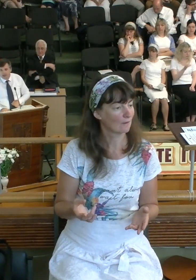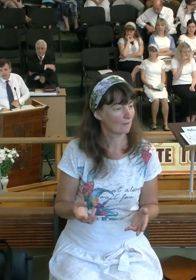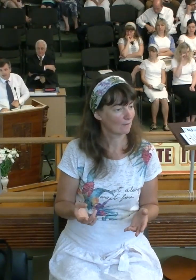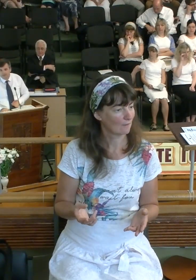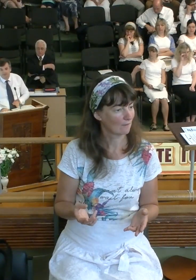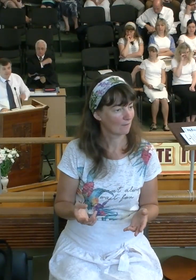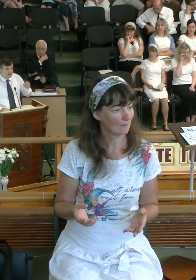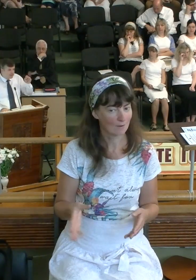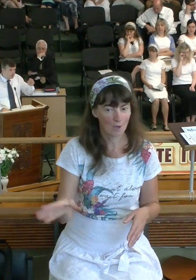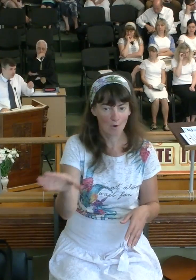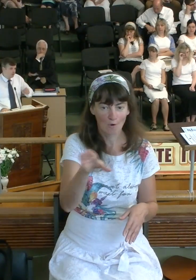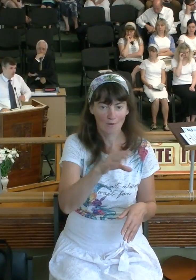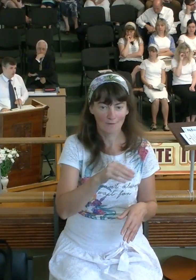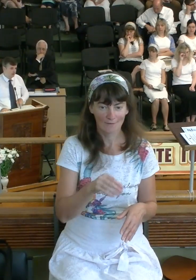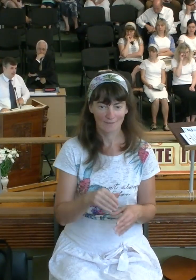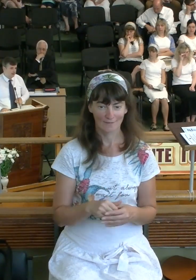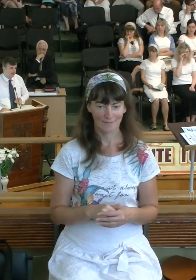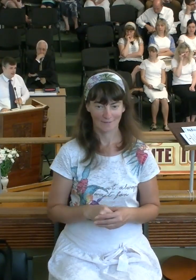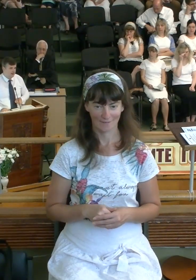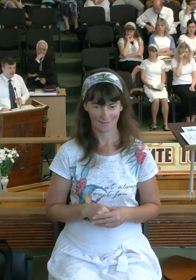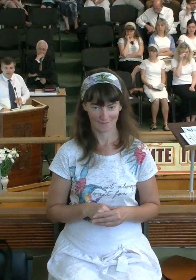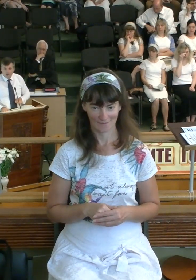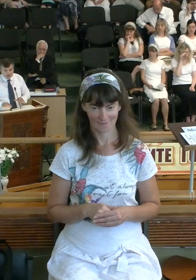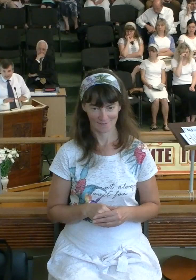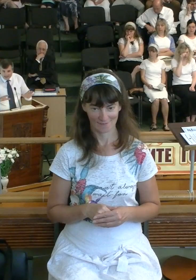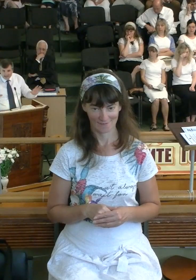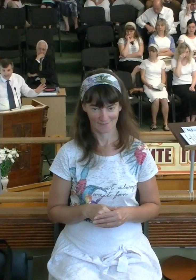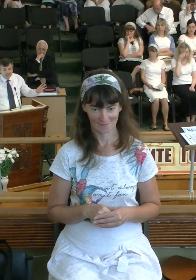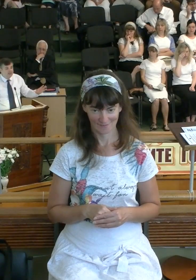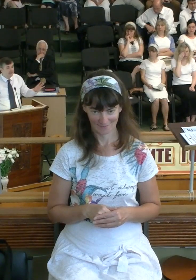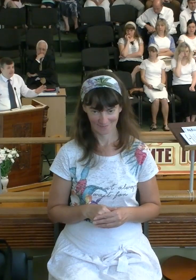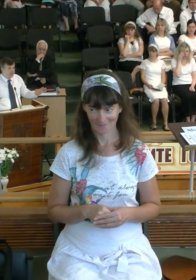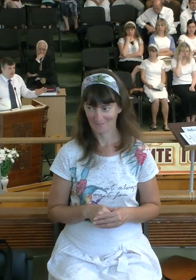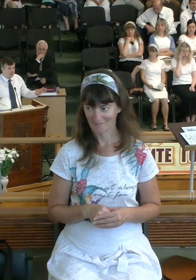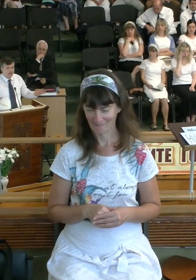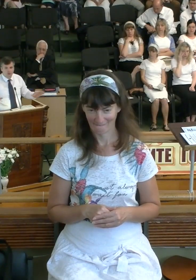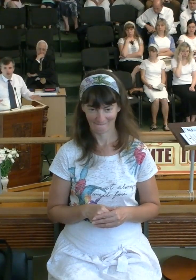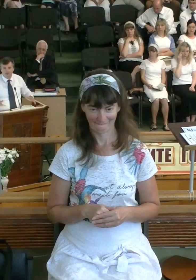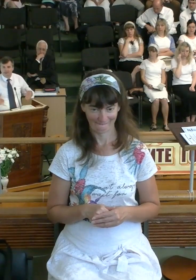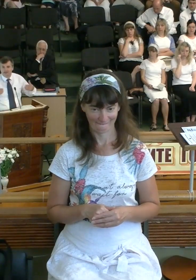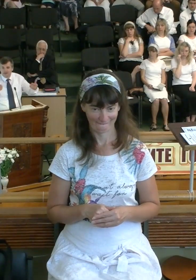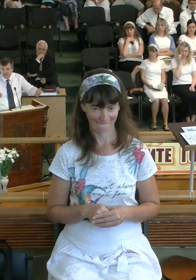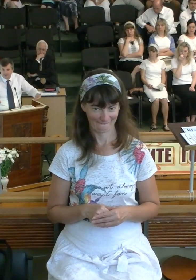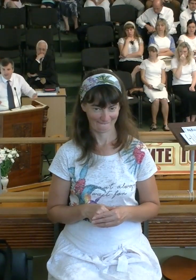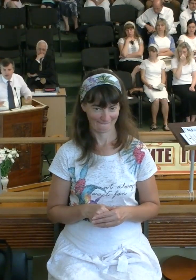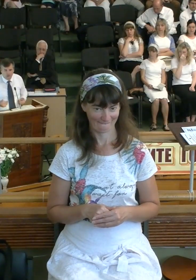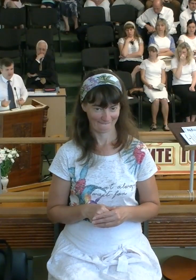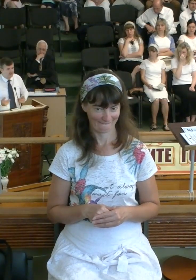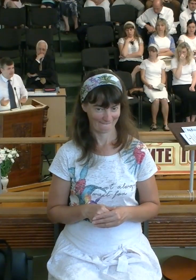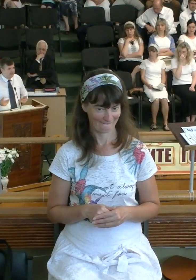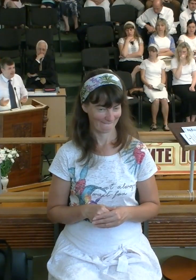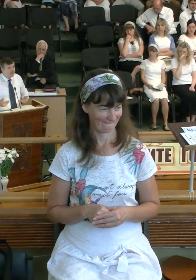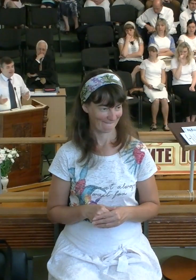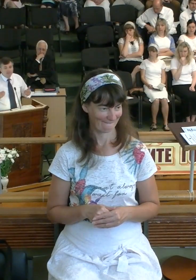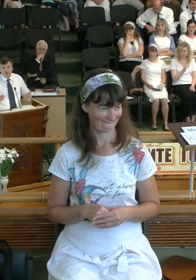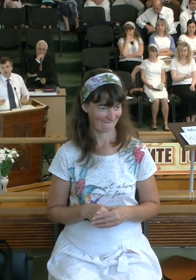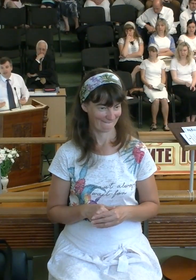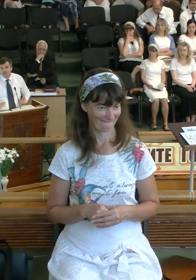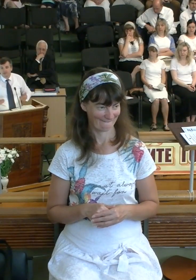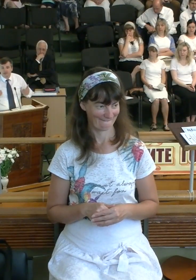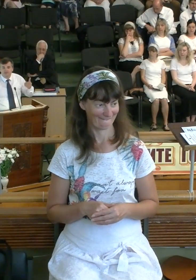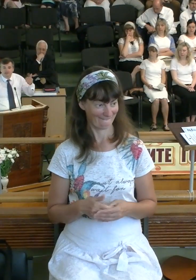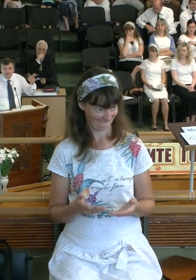нас подчиняет господству Иисуса Христа. И Он делает это не насильно, потому что, познавая Иисуса Христа,